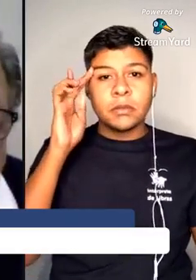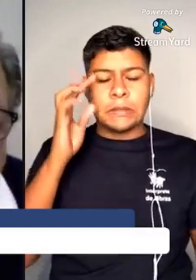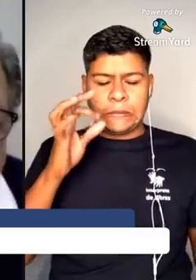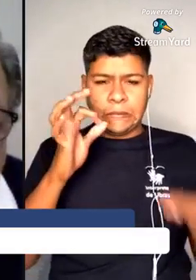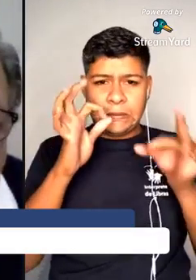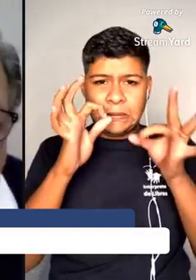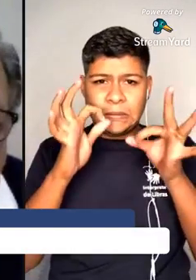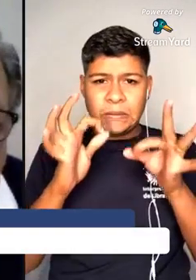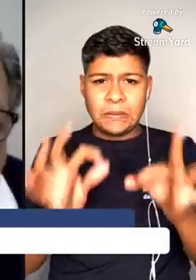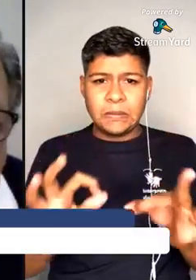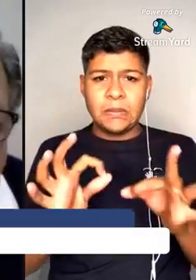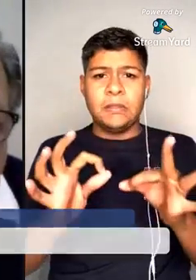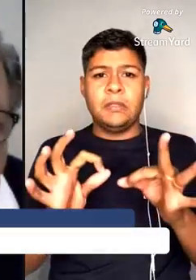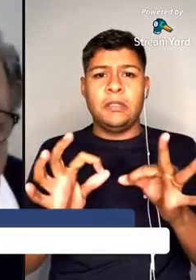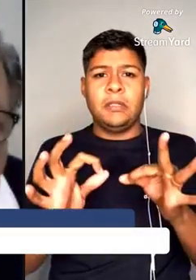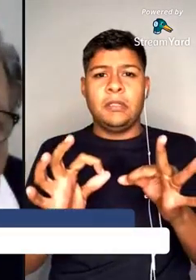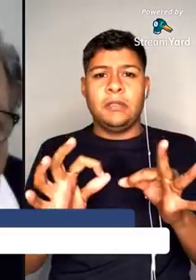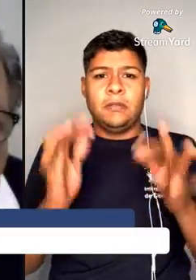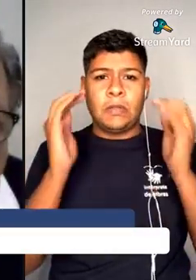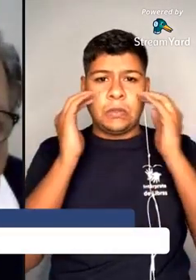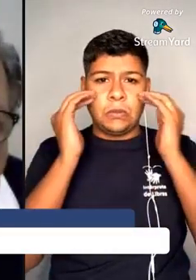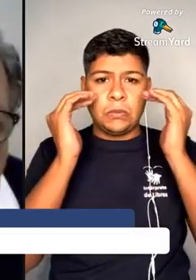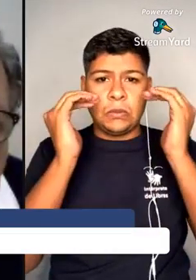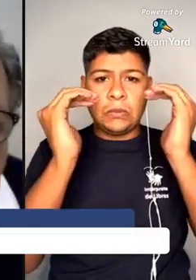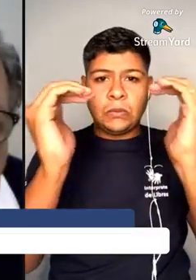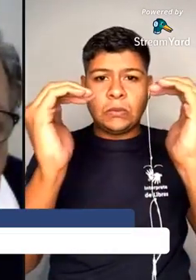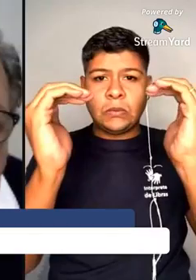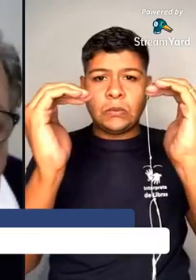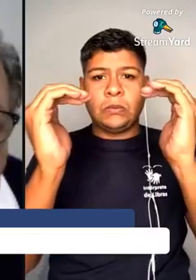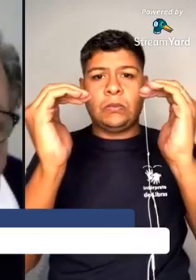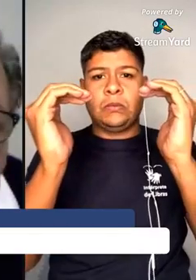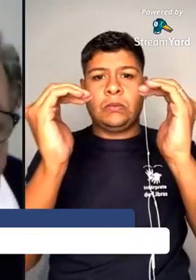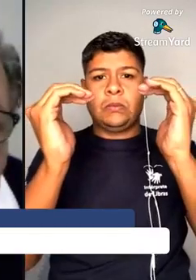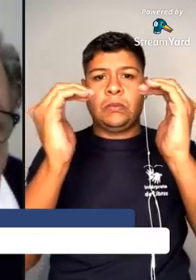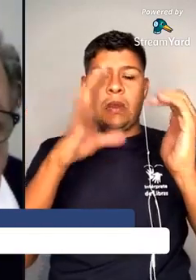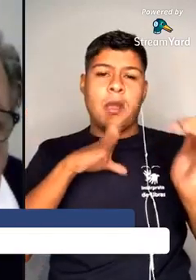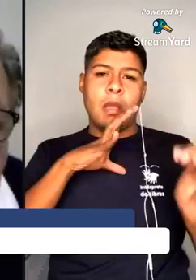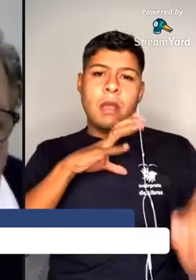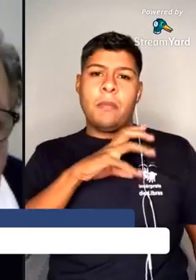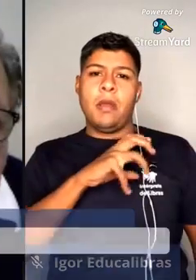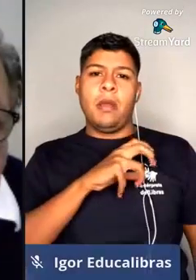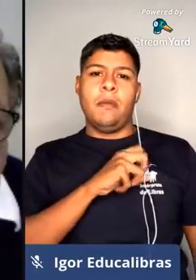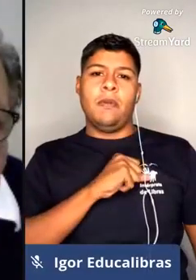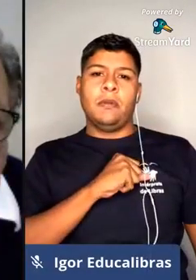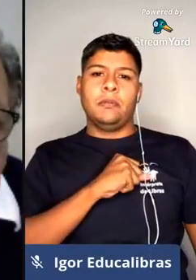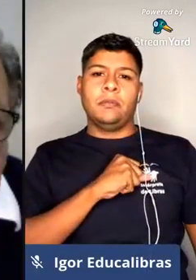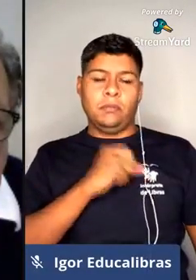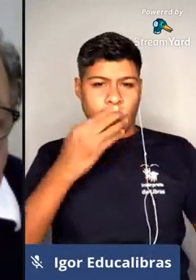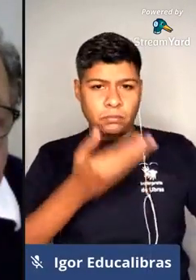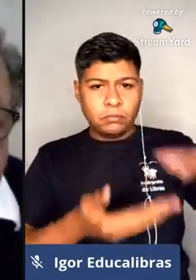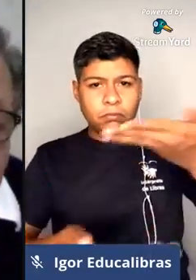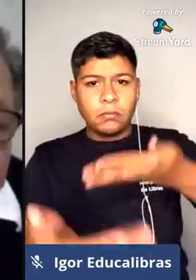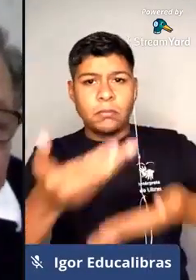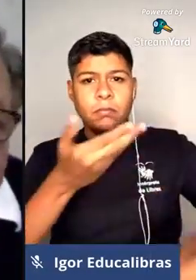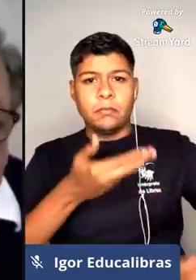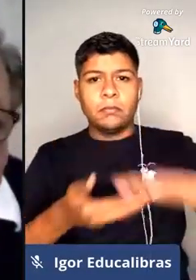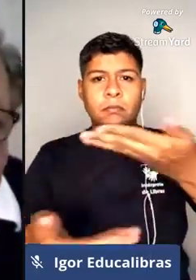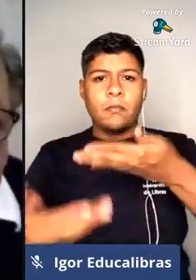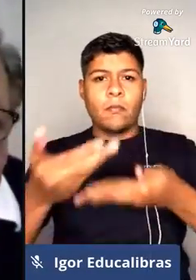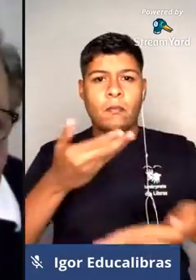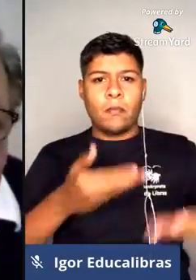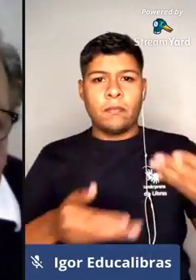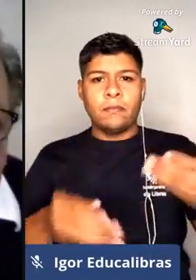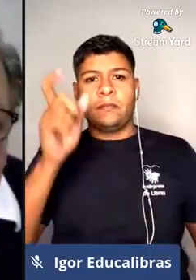honesta, essa figura confiável, essa figura amável, né, agregadora, né, que